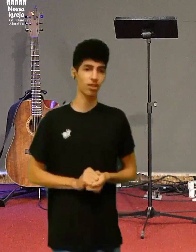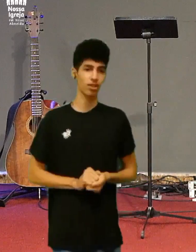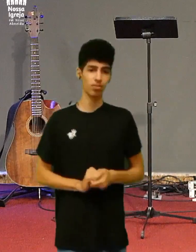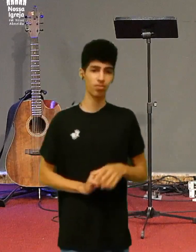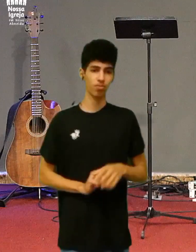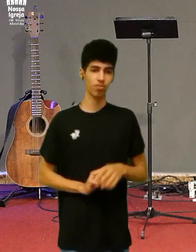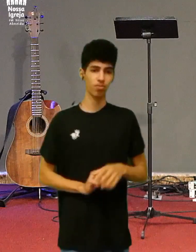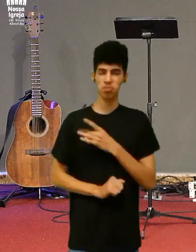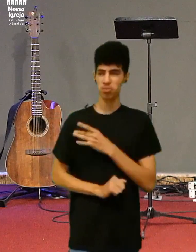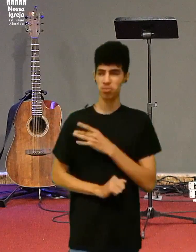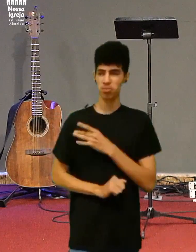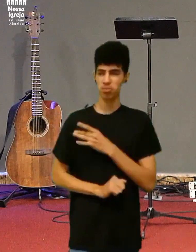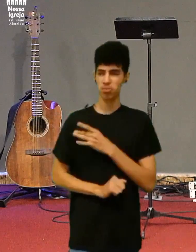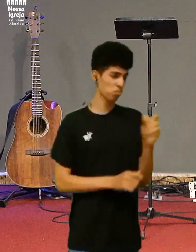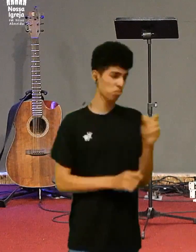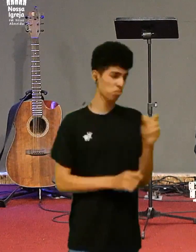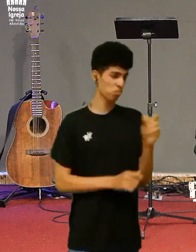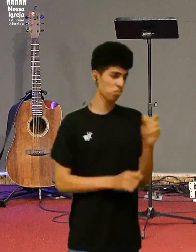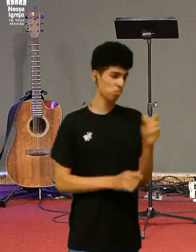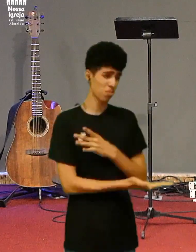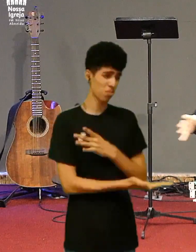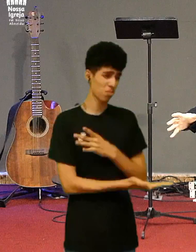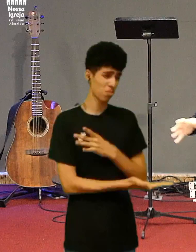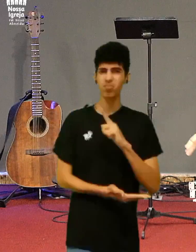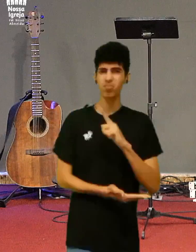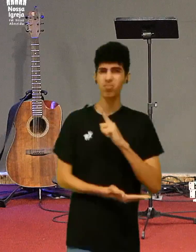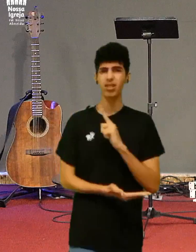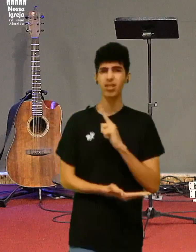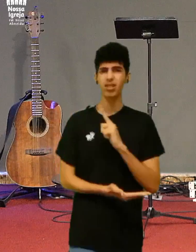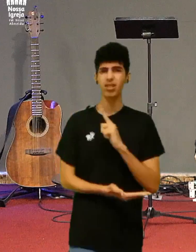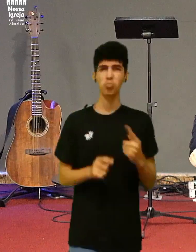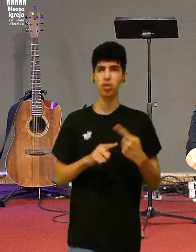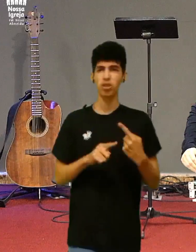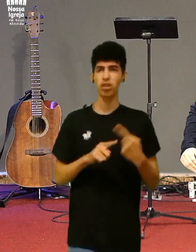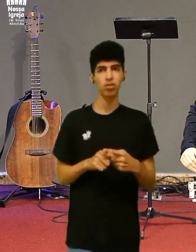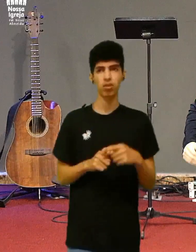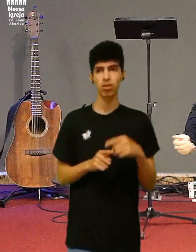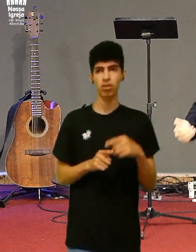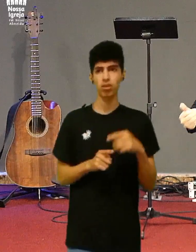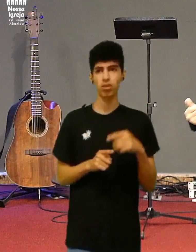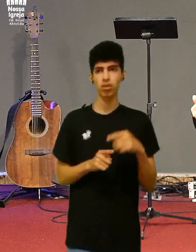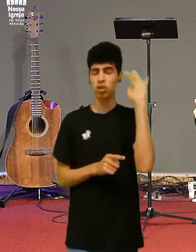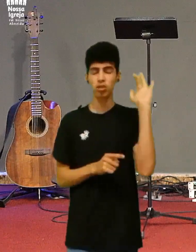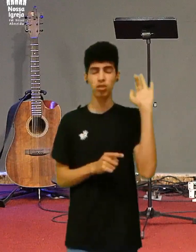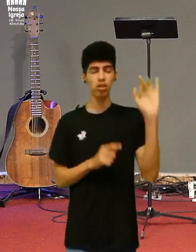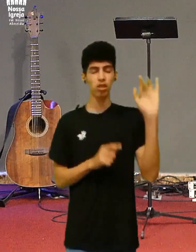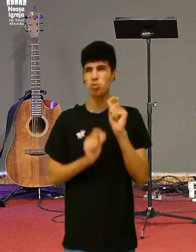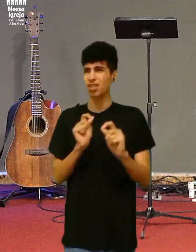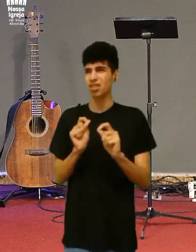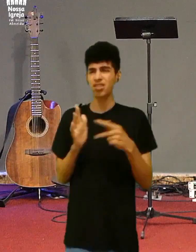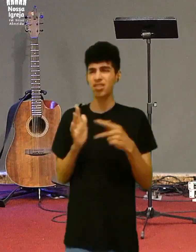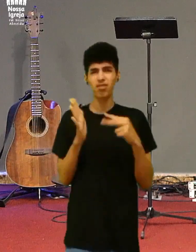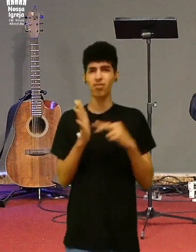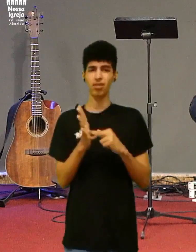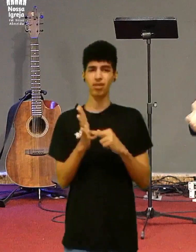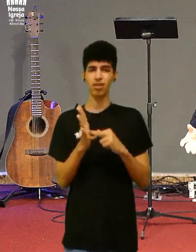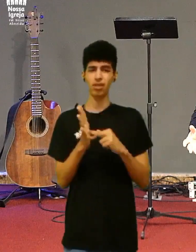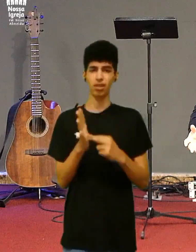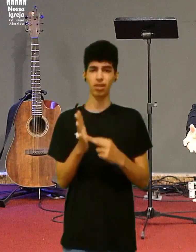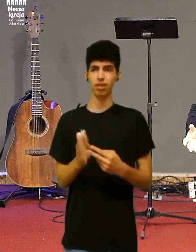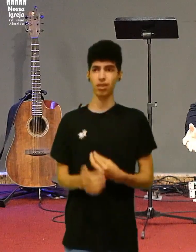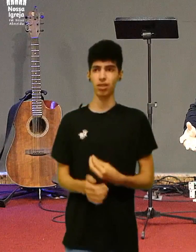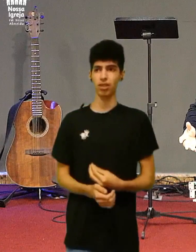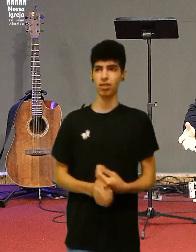quê? Porque as pessoas não sabem o que é avivamento e usam essa palavra a torto e a